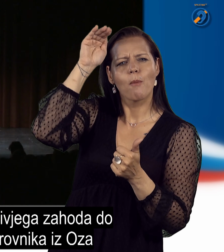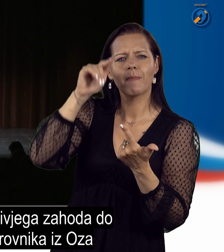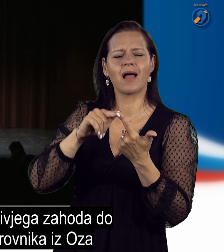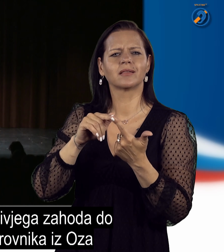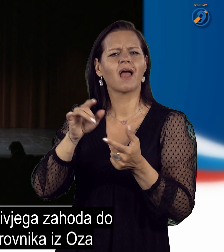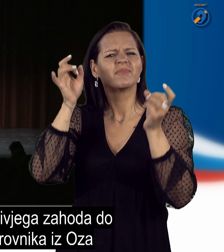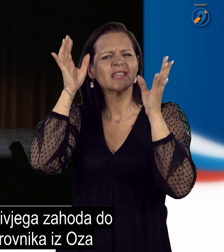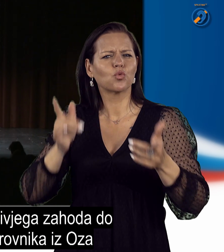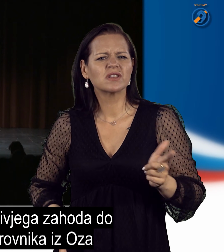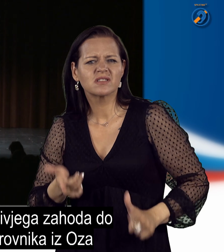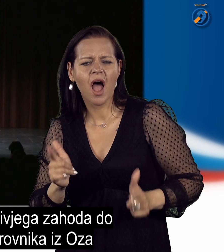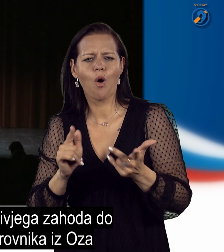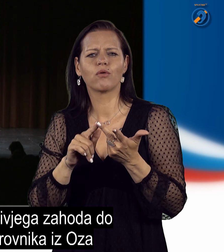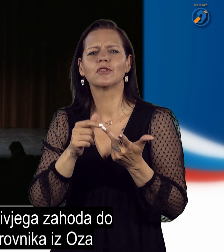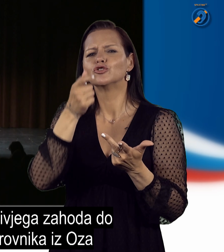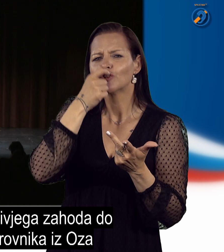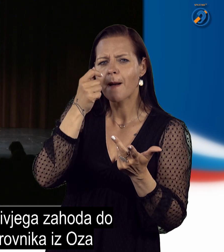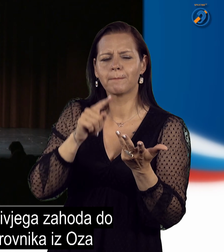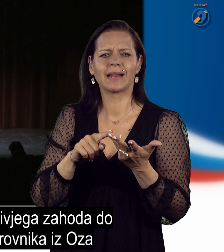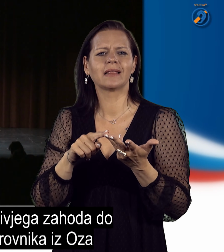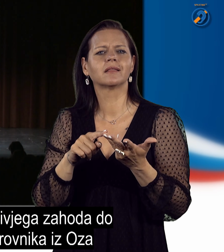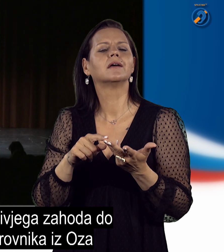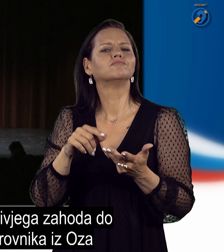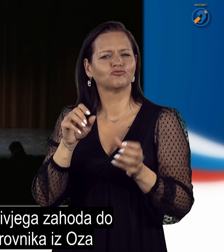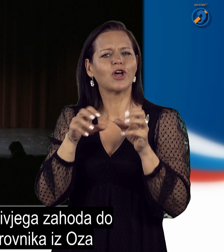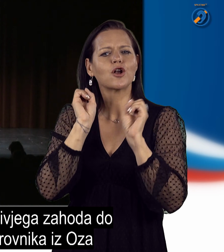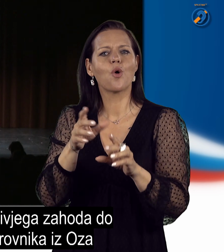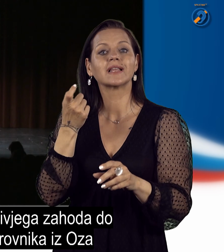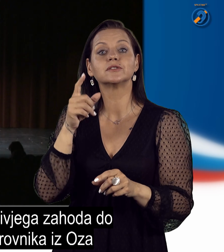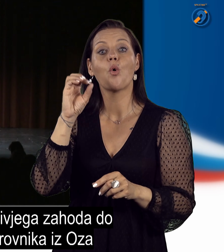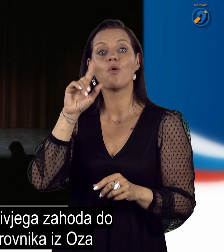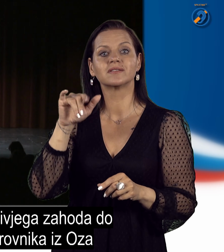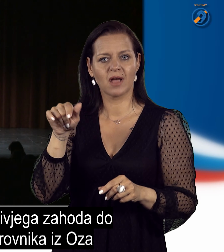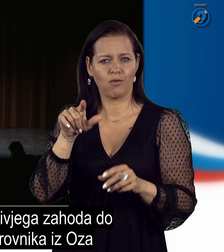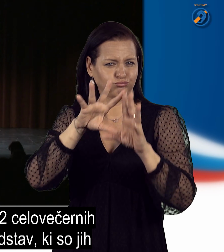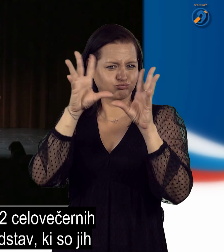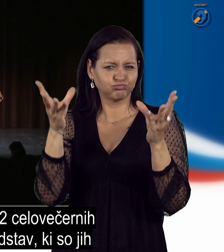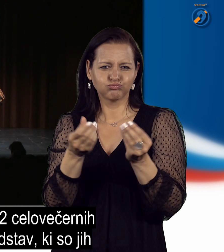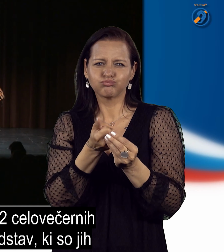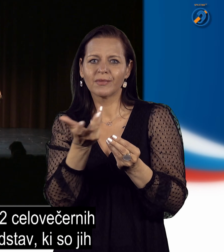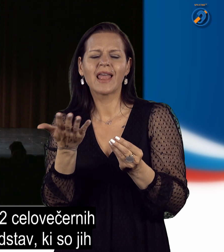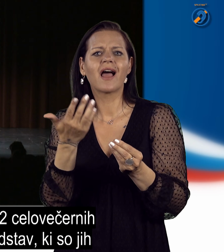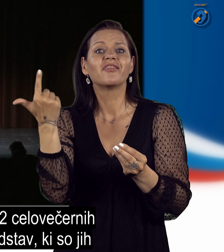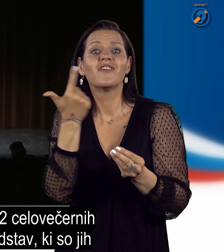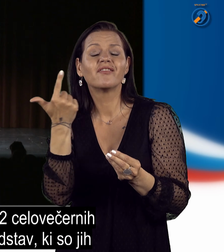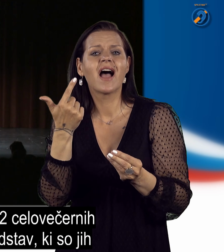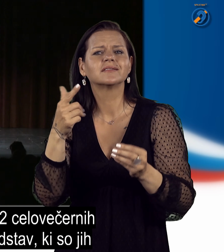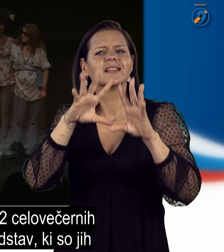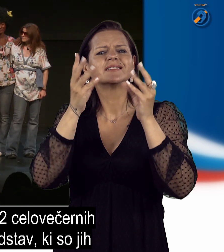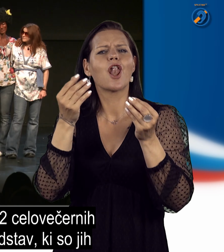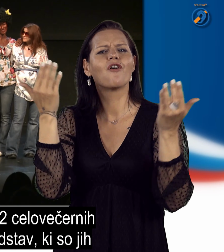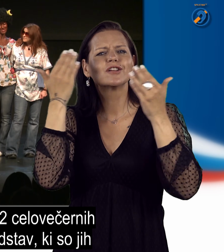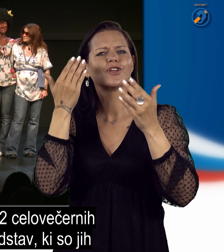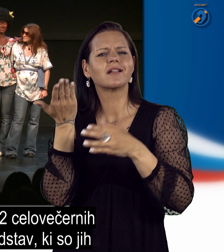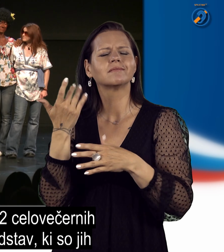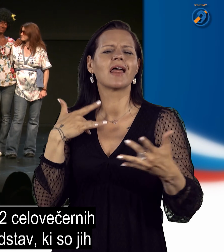Od Kleopatre in Divjega zahoda do Čeplina in Čarovnika iz Oza je le nekaj od 22 celovečernih gledaliških